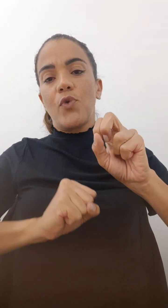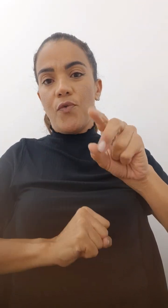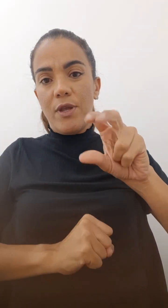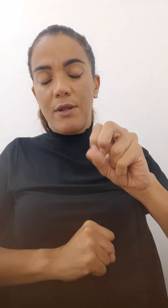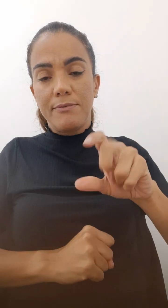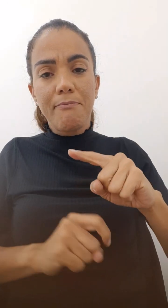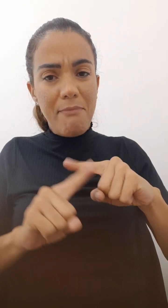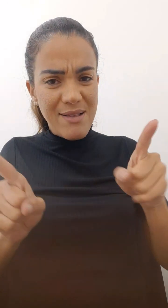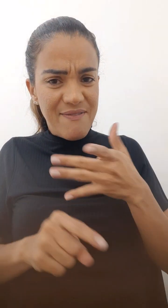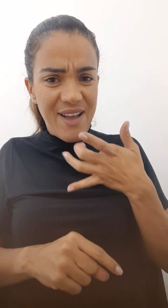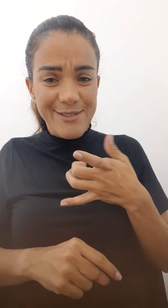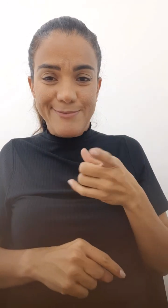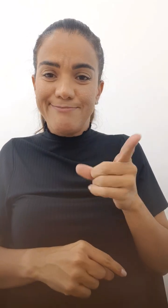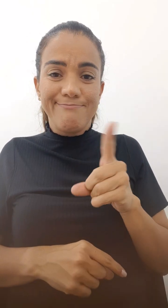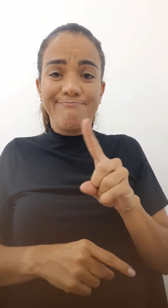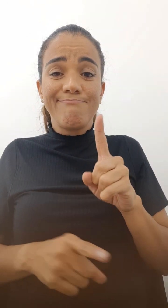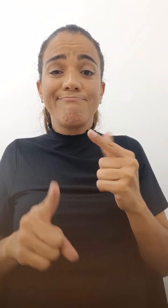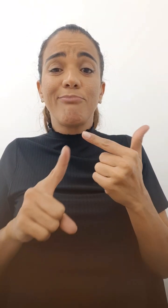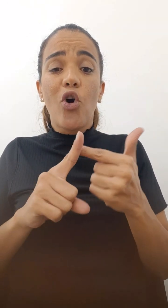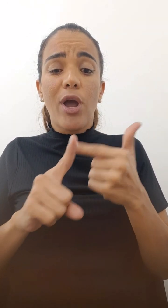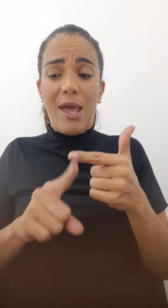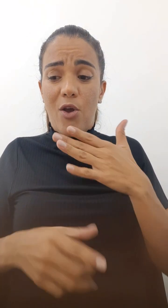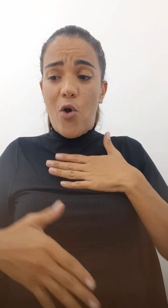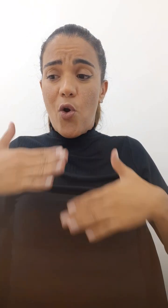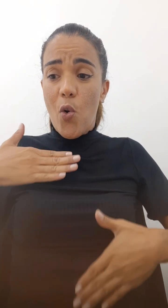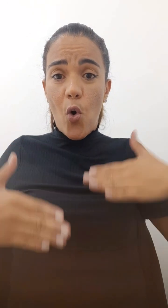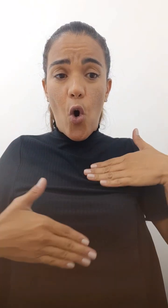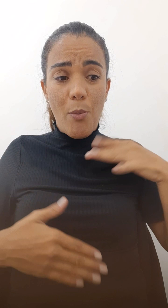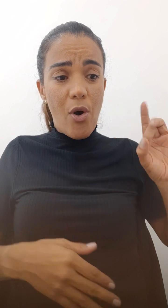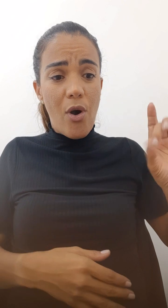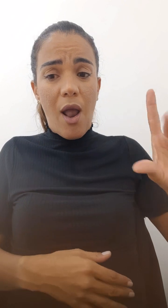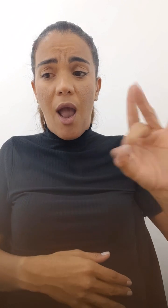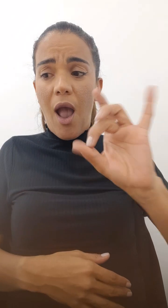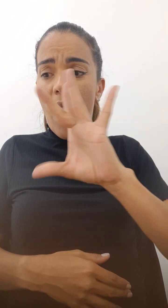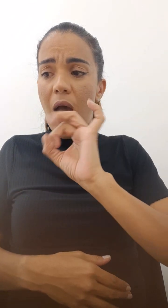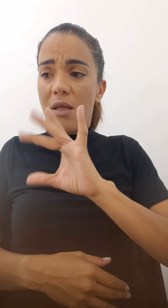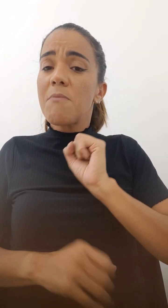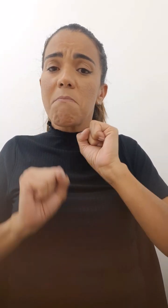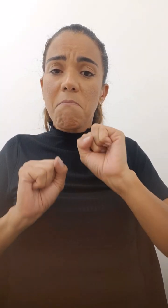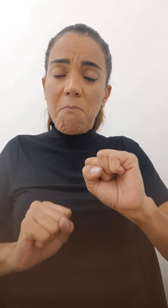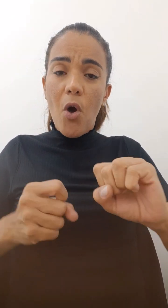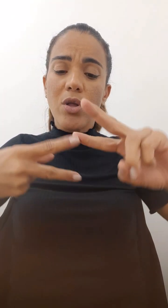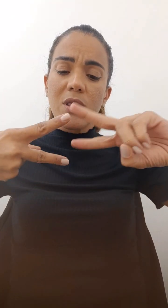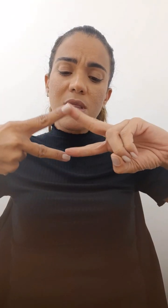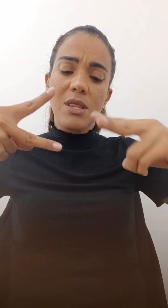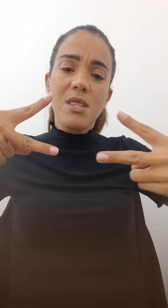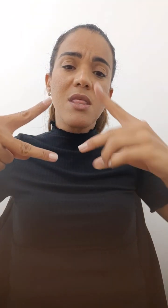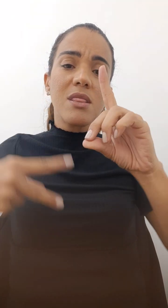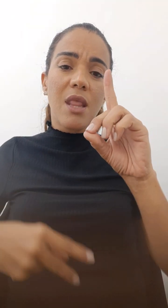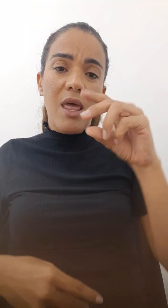Covid-19. Mas nós sabemos, e também não é fácil, até porque cada corpo pode gerar